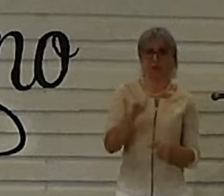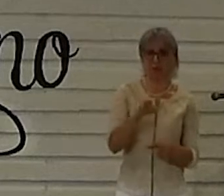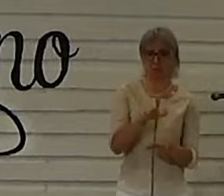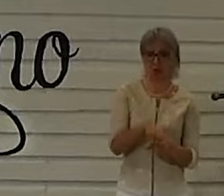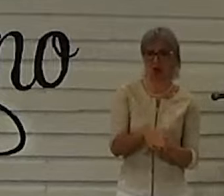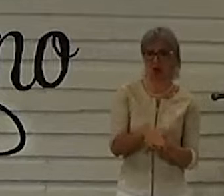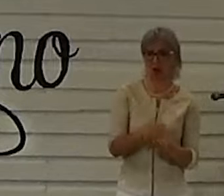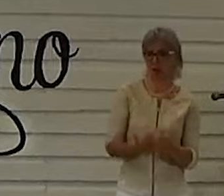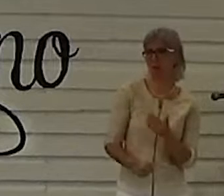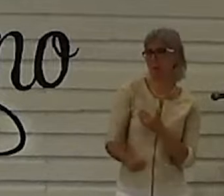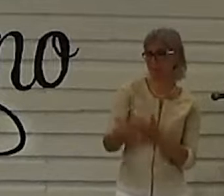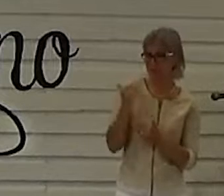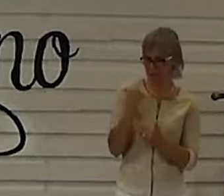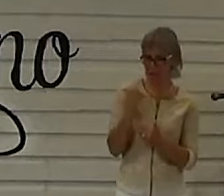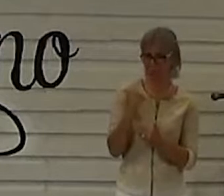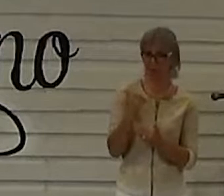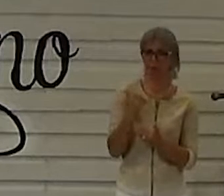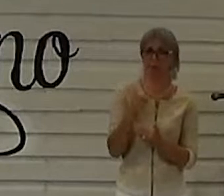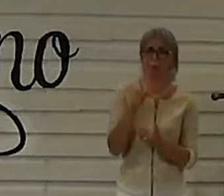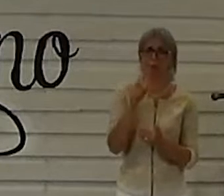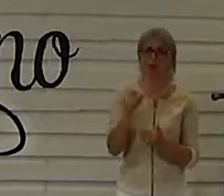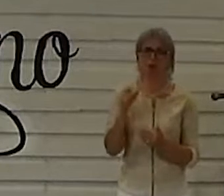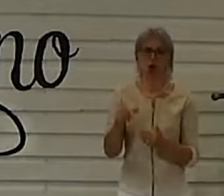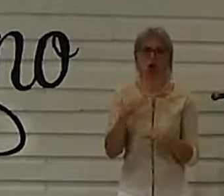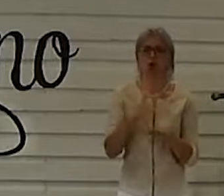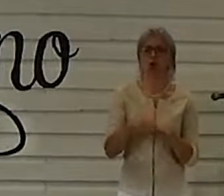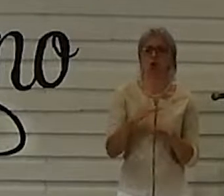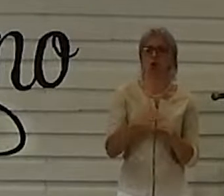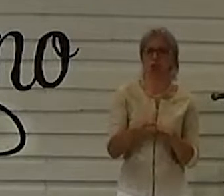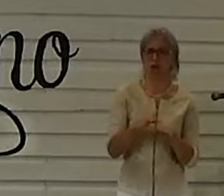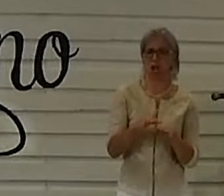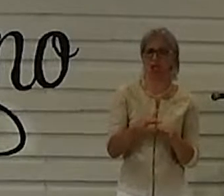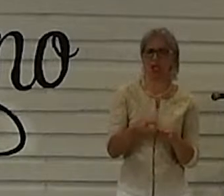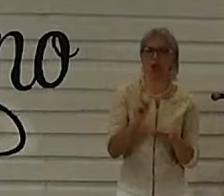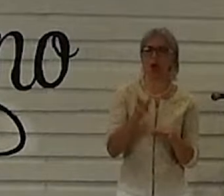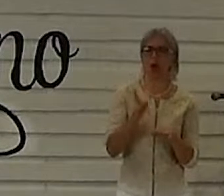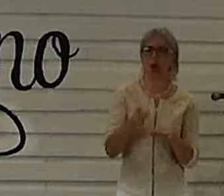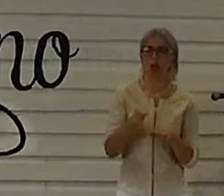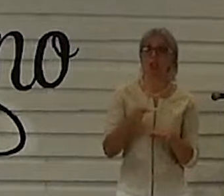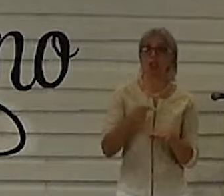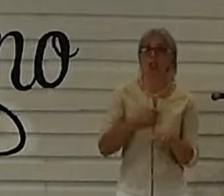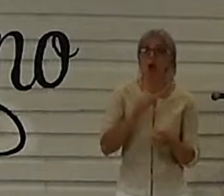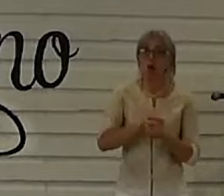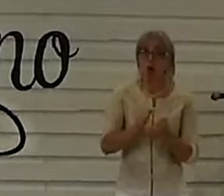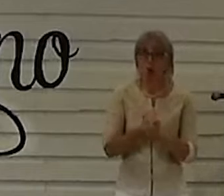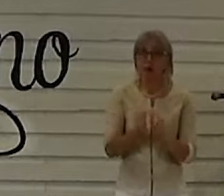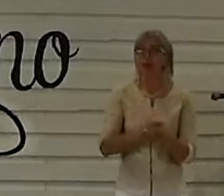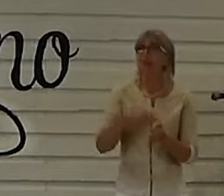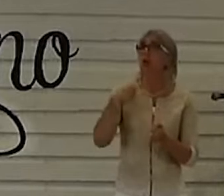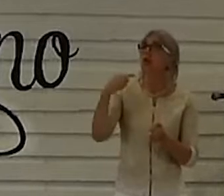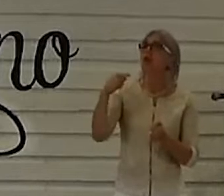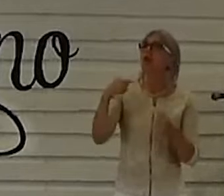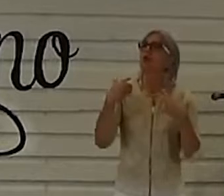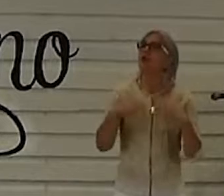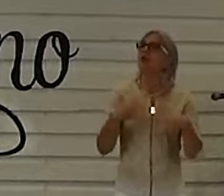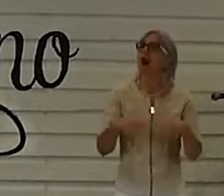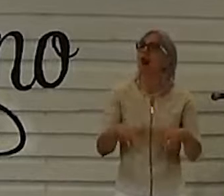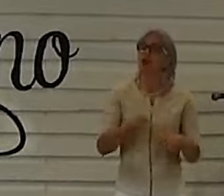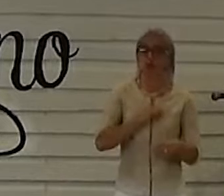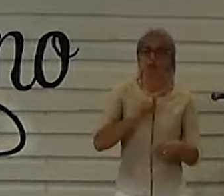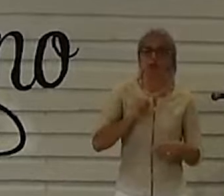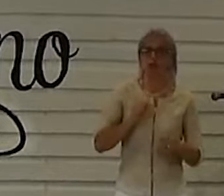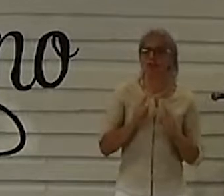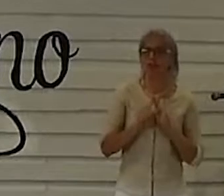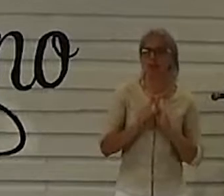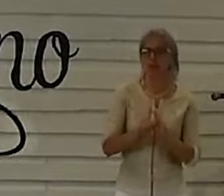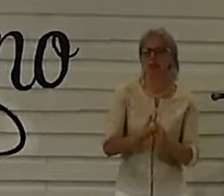usò: ho combattuto il buon combattimento, ho osservato la fede e adesso vado a